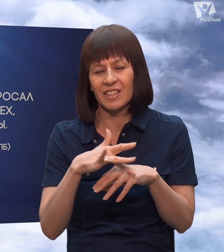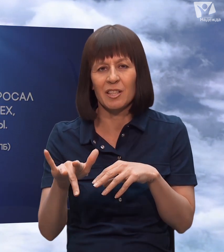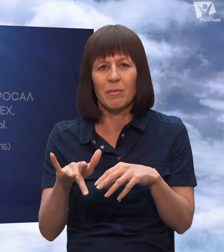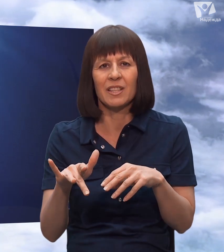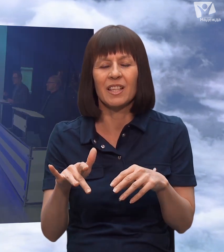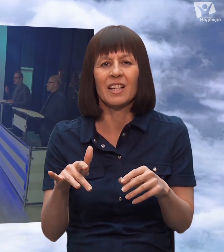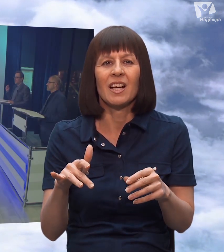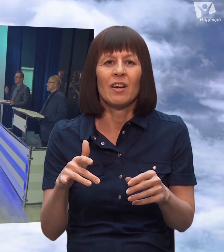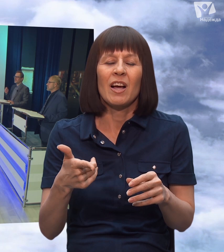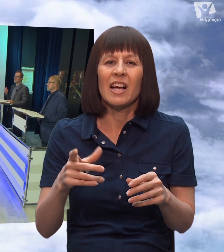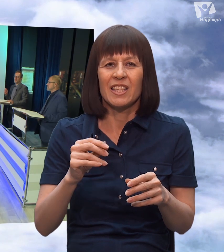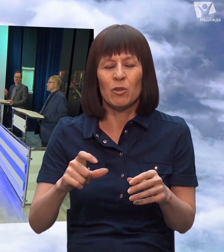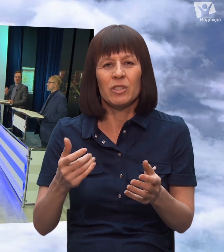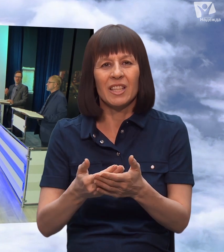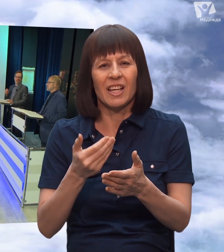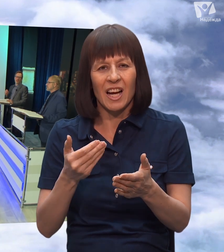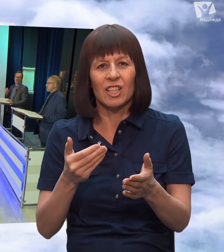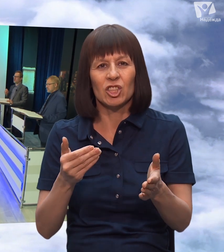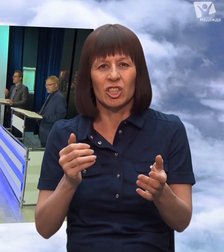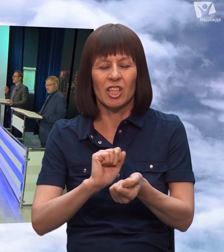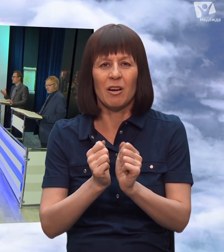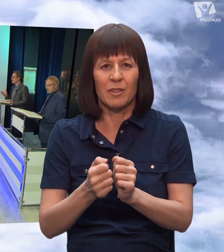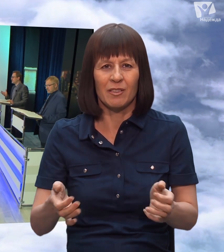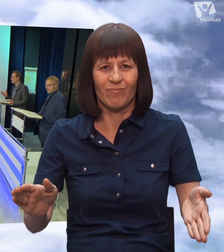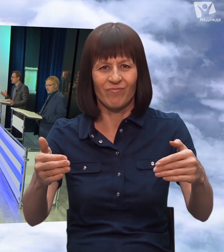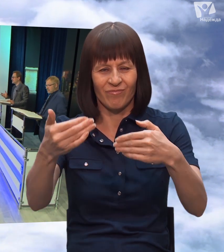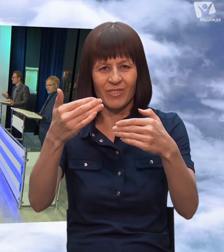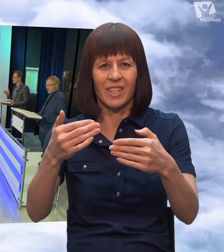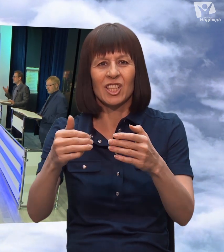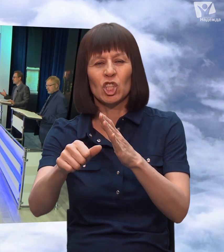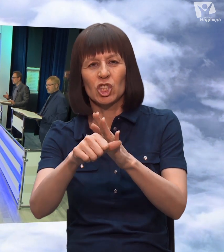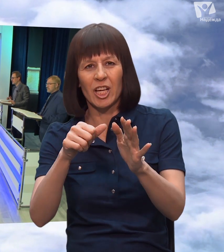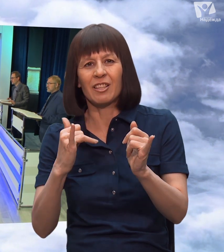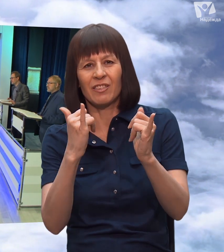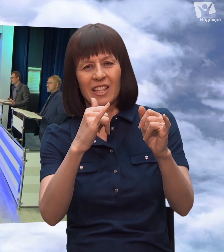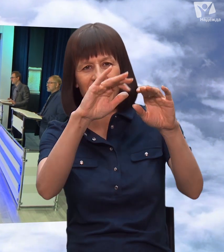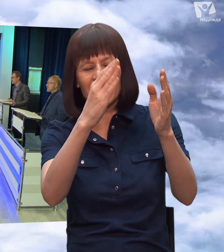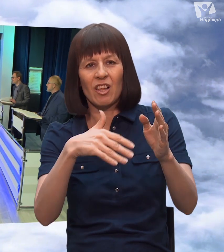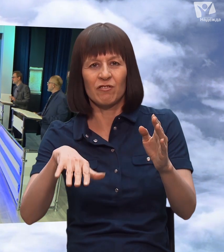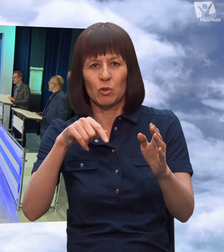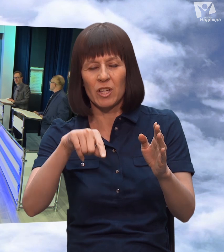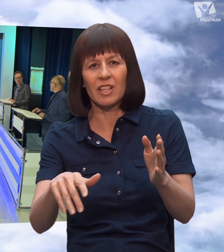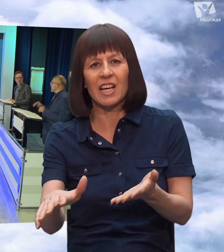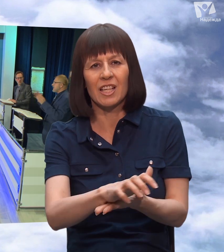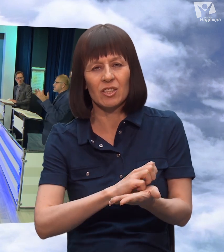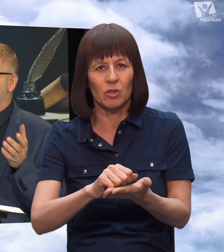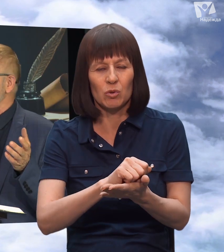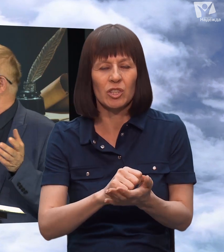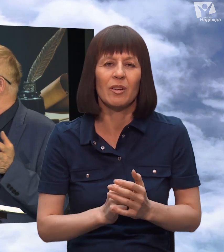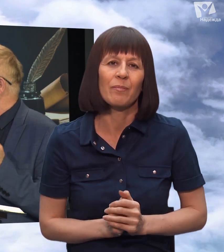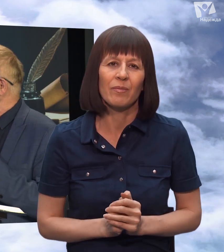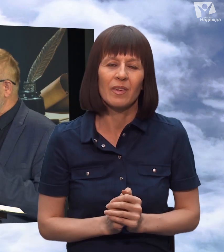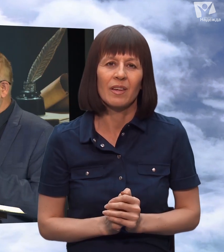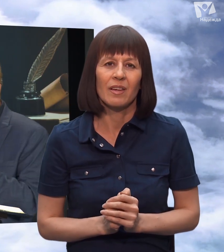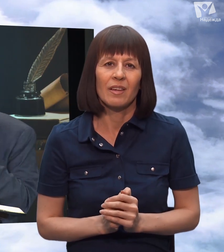то есть когда на самом деле и оси начал реформы эти права здесь указывается двенадцатый год